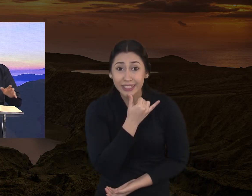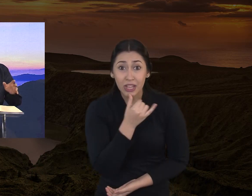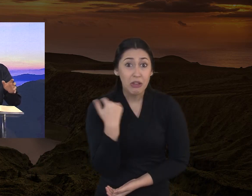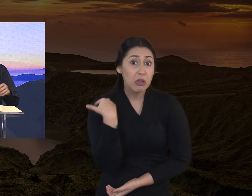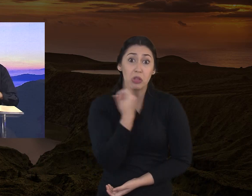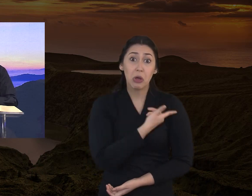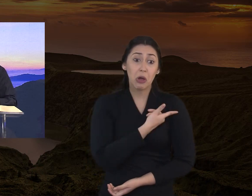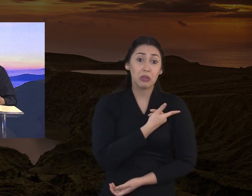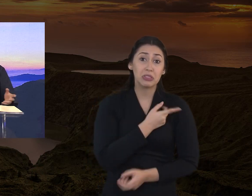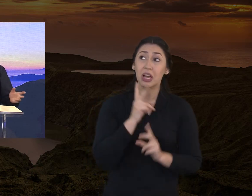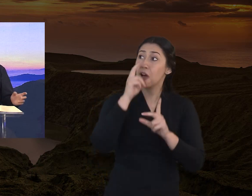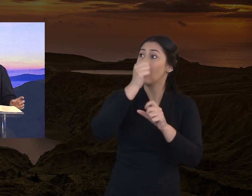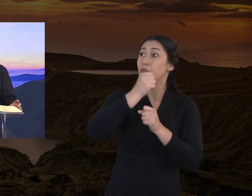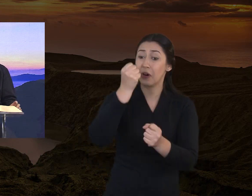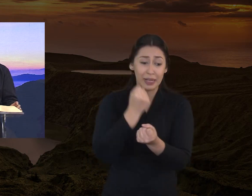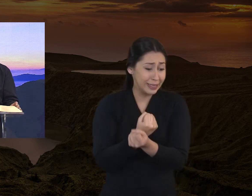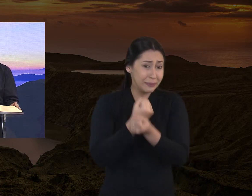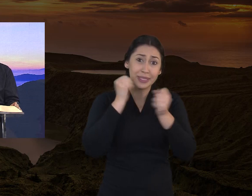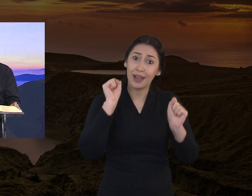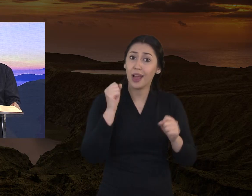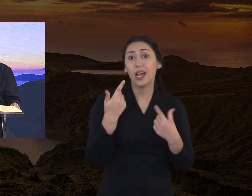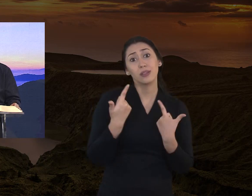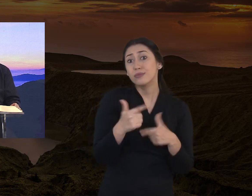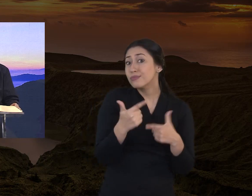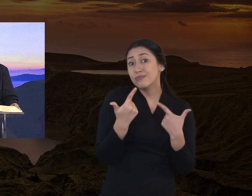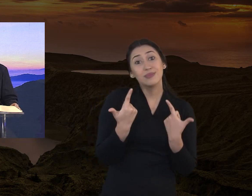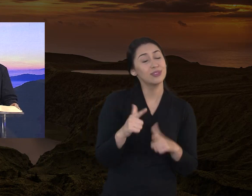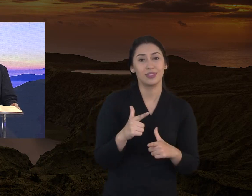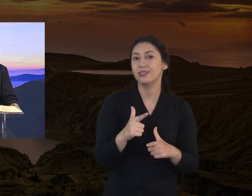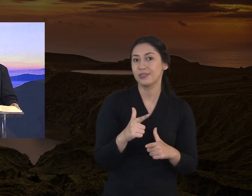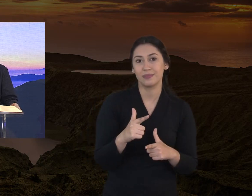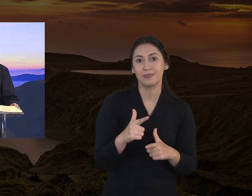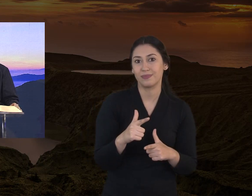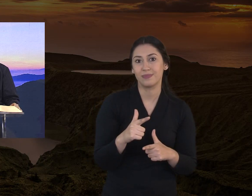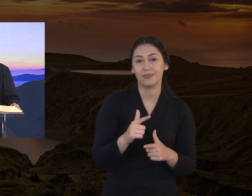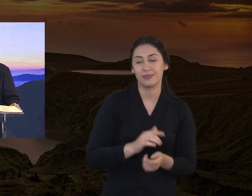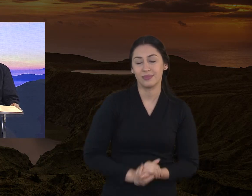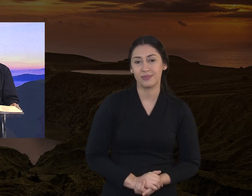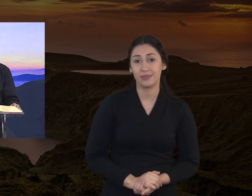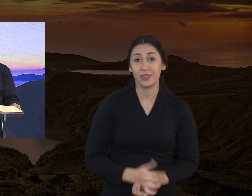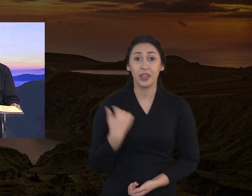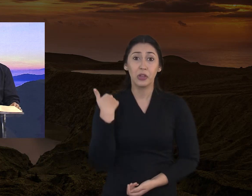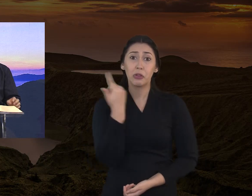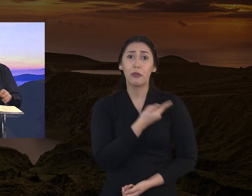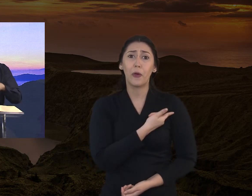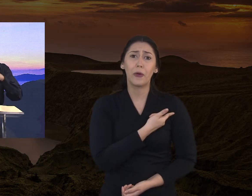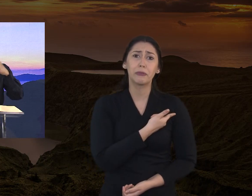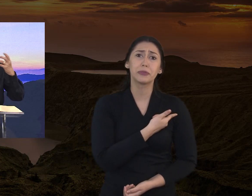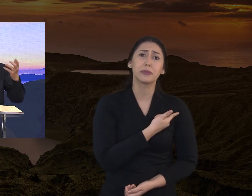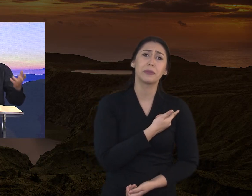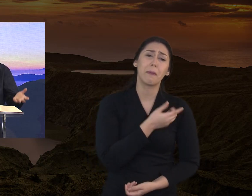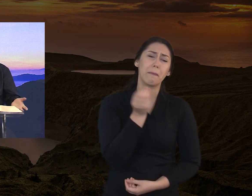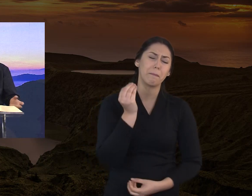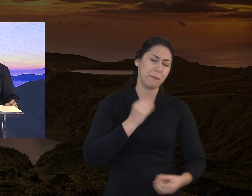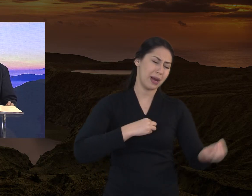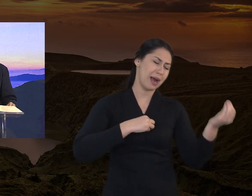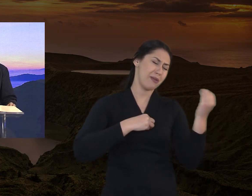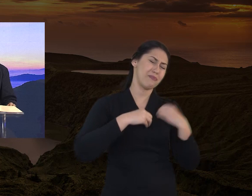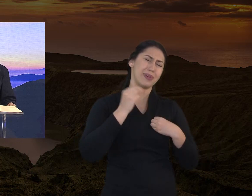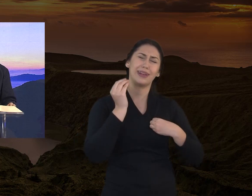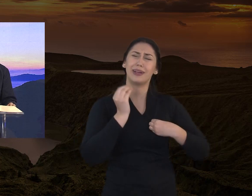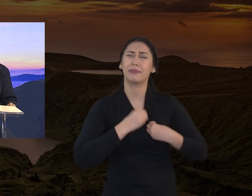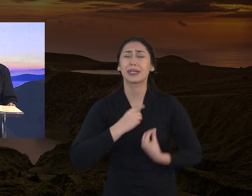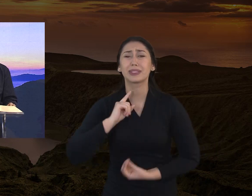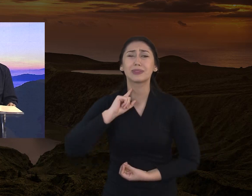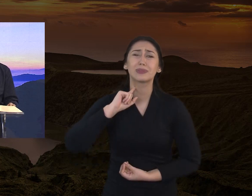não tínhamos força para nos libertar daquilo. Nós estávamos todos mortos em nossos delitos e